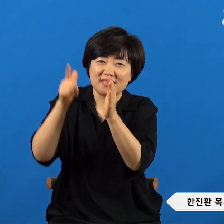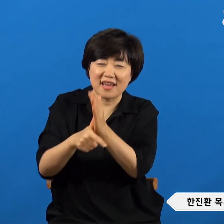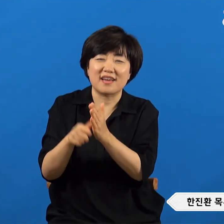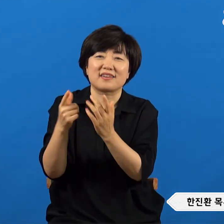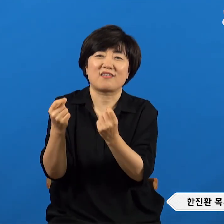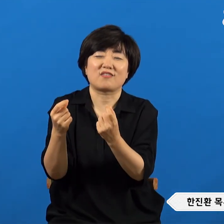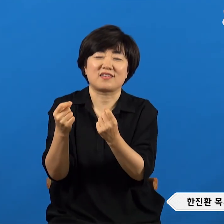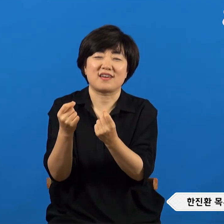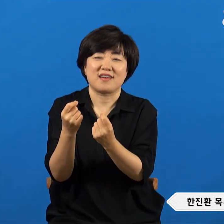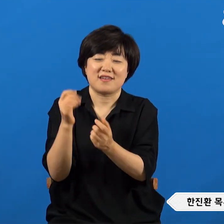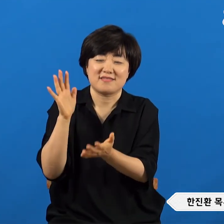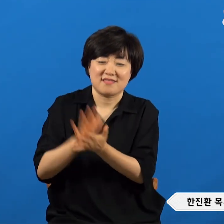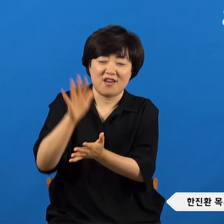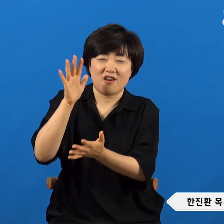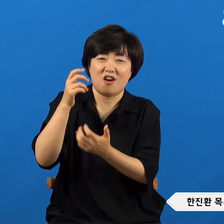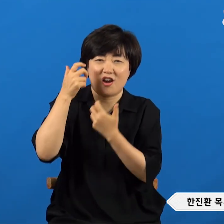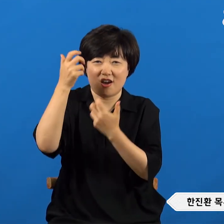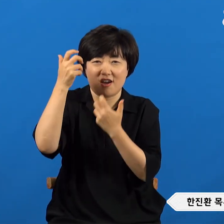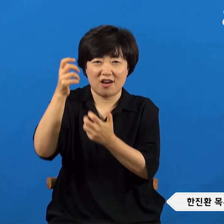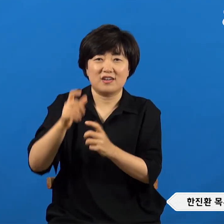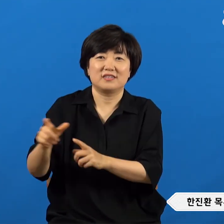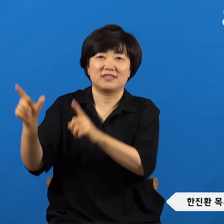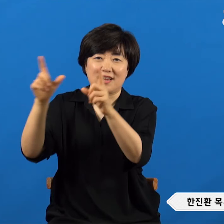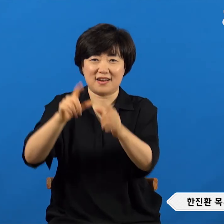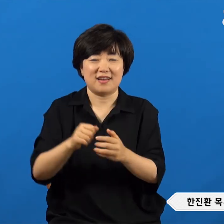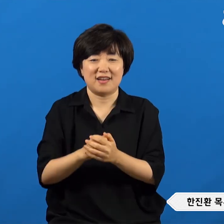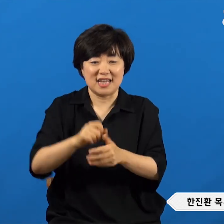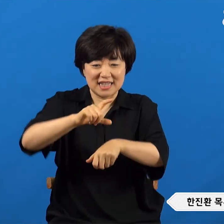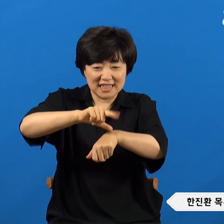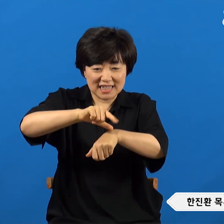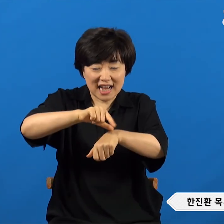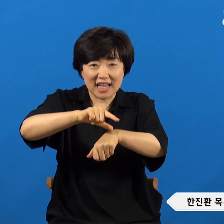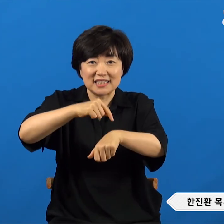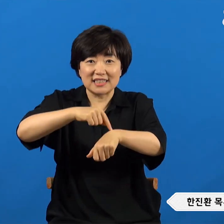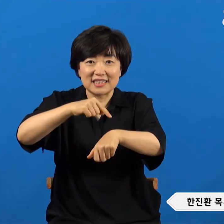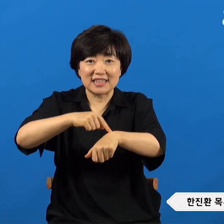그렇습니다. 하나님이 시간의 오병이어의 축복을 주십니다.